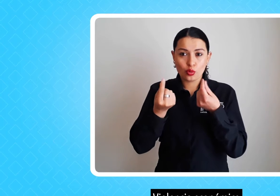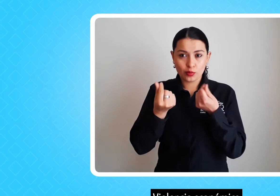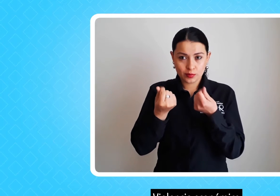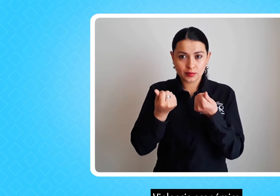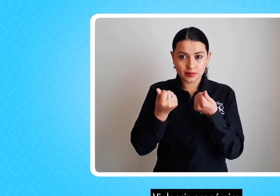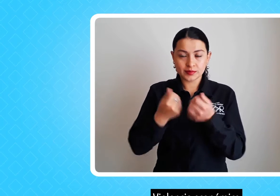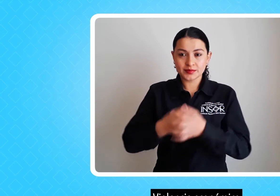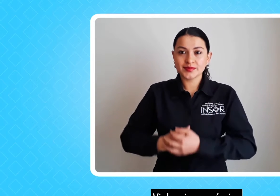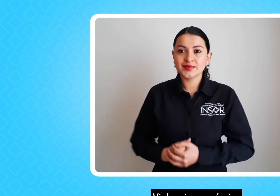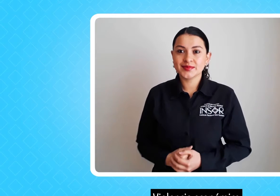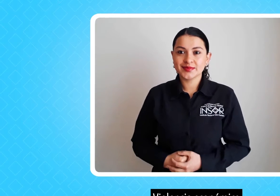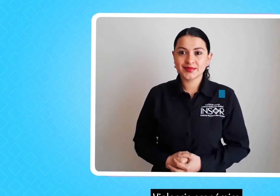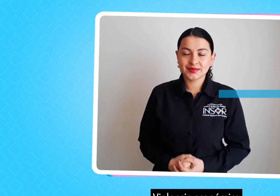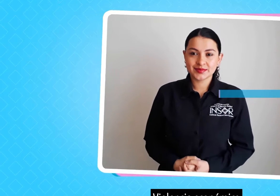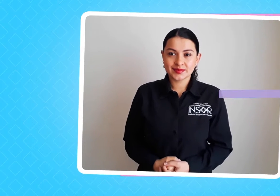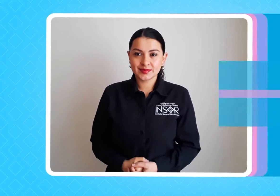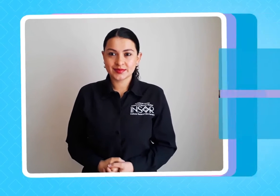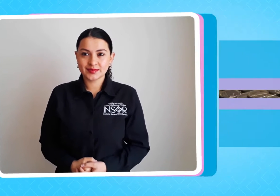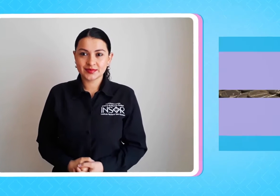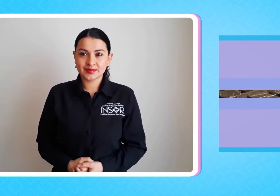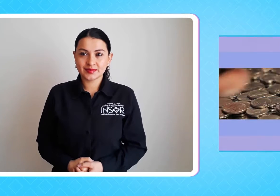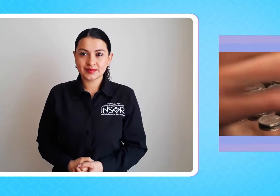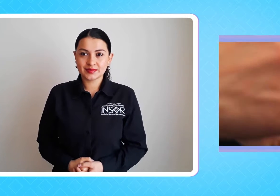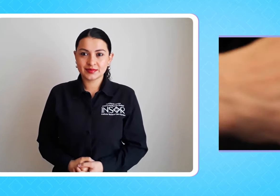violencia económica.